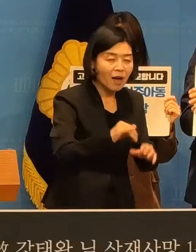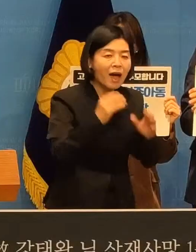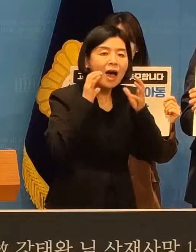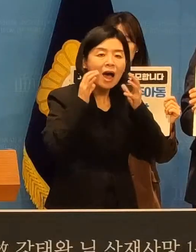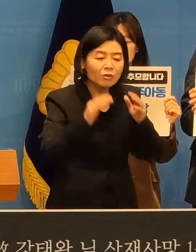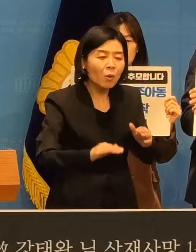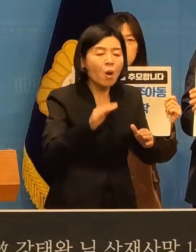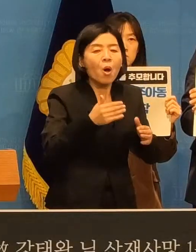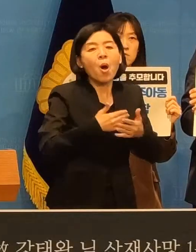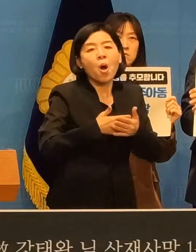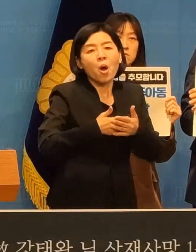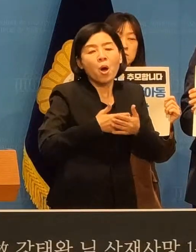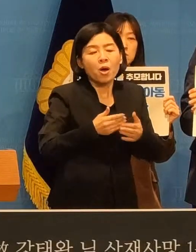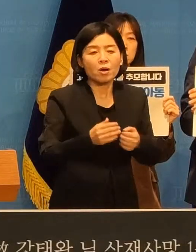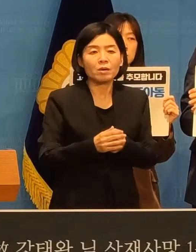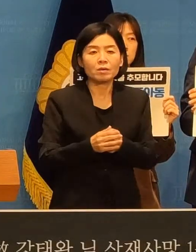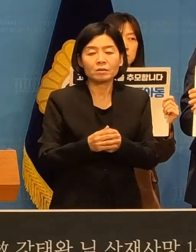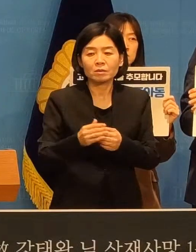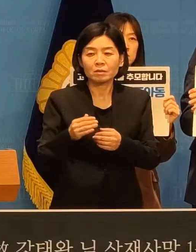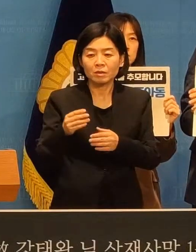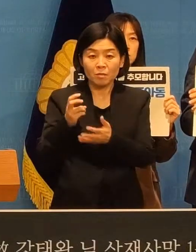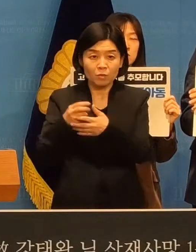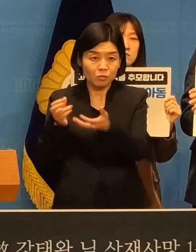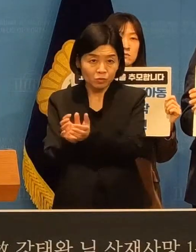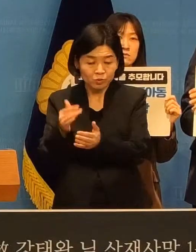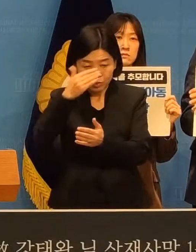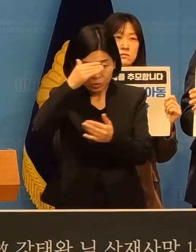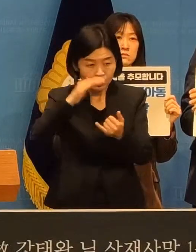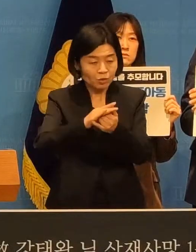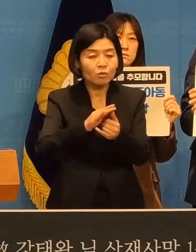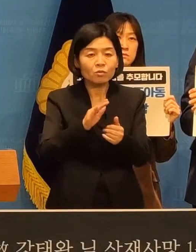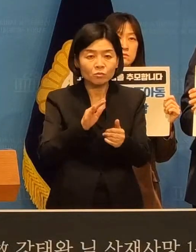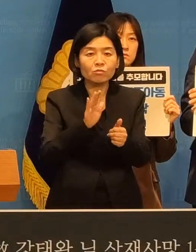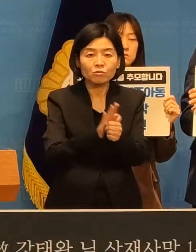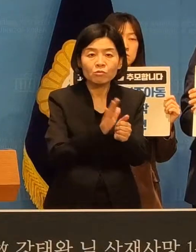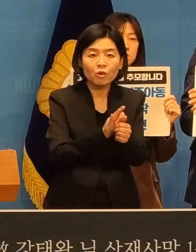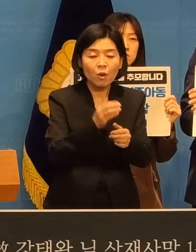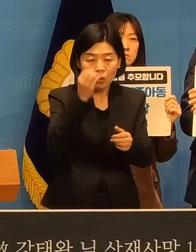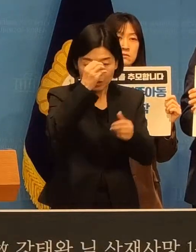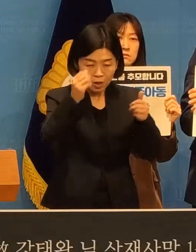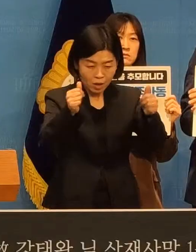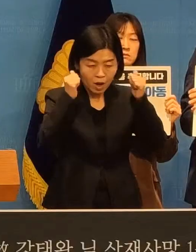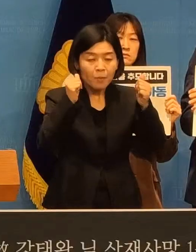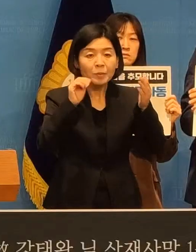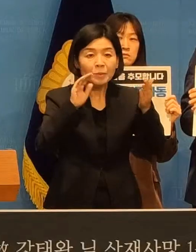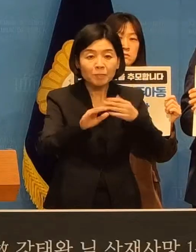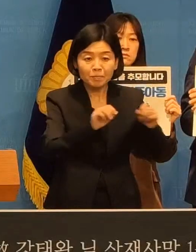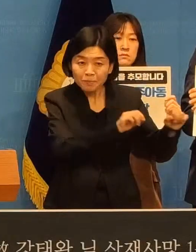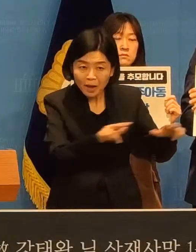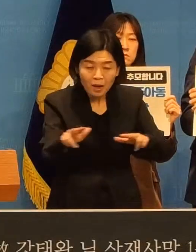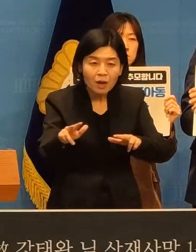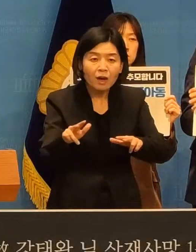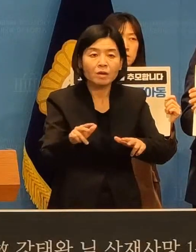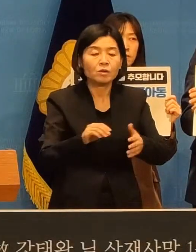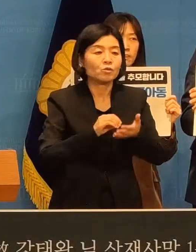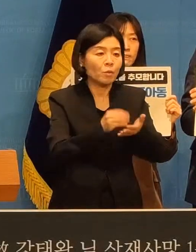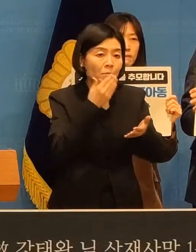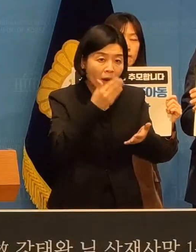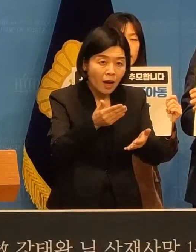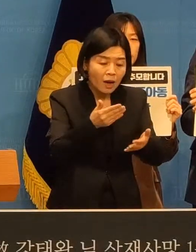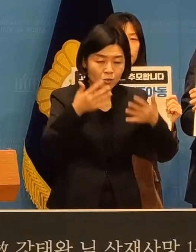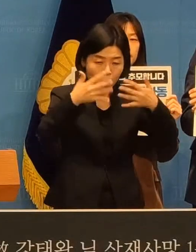배경 청소년들의 정착을 지원하겠다며 고등학교 졸업 후 바로 취업할 수 있는 체류 자격을 신설해 부여하기